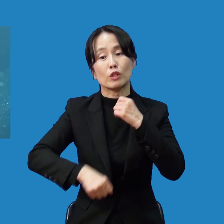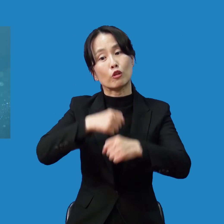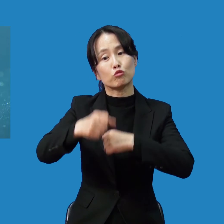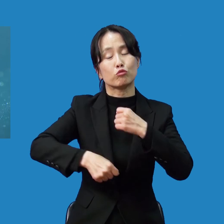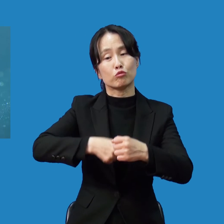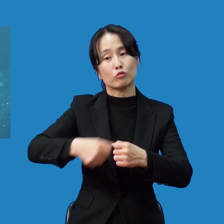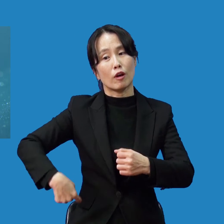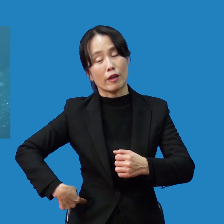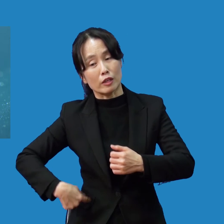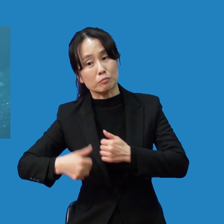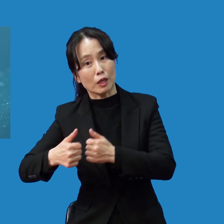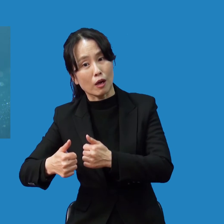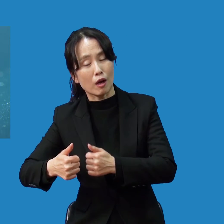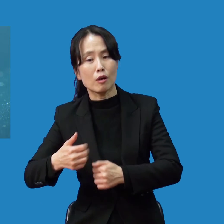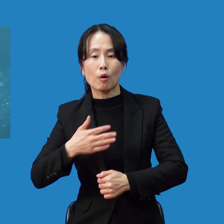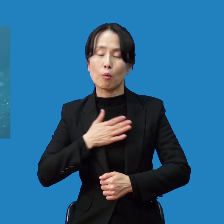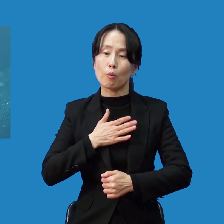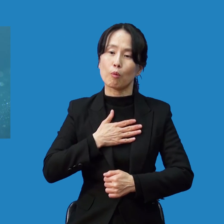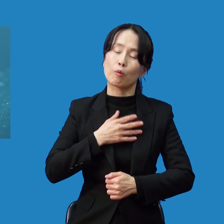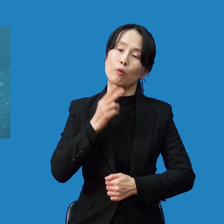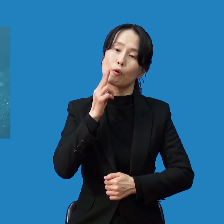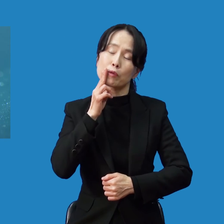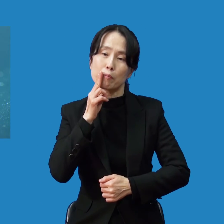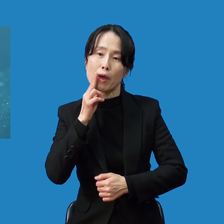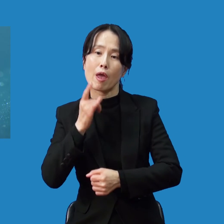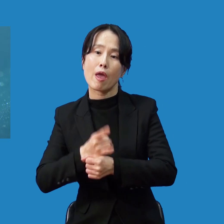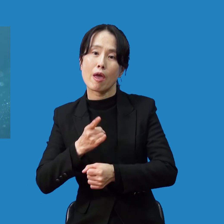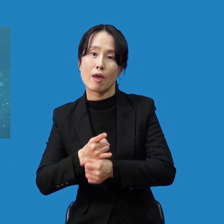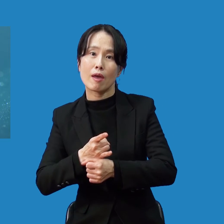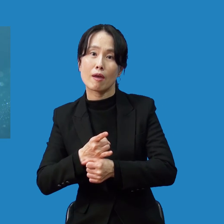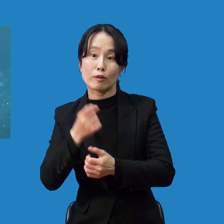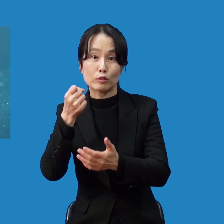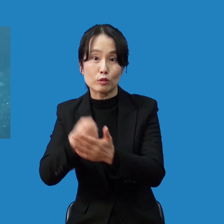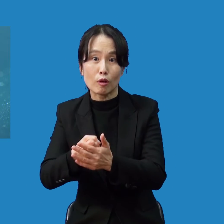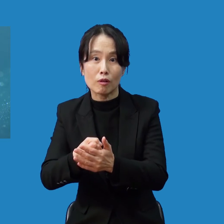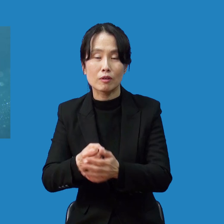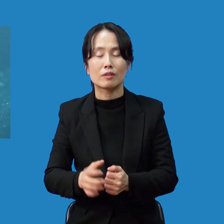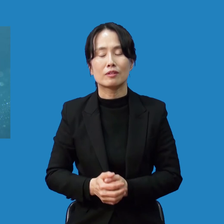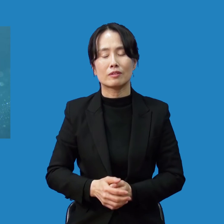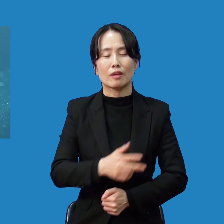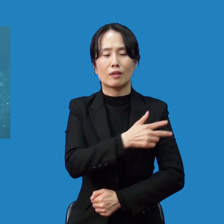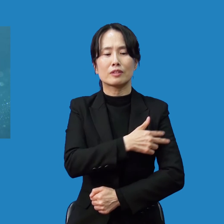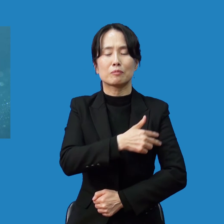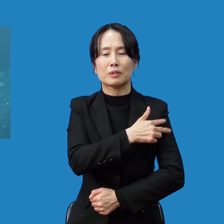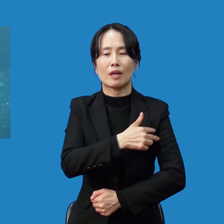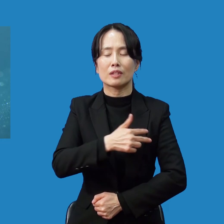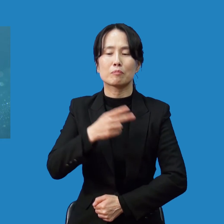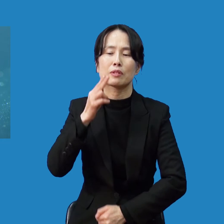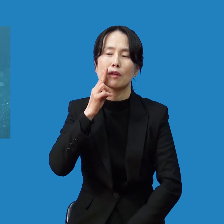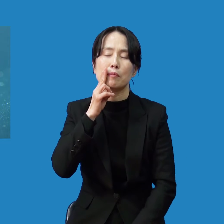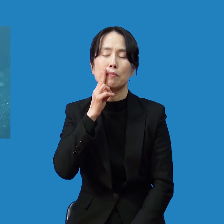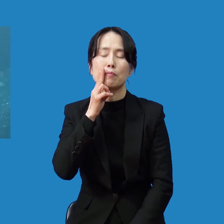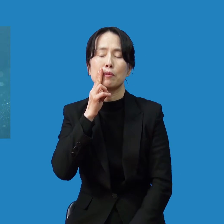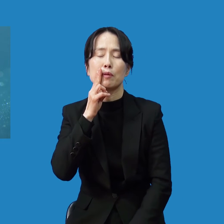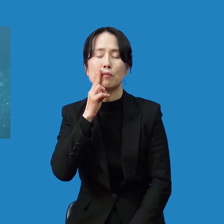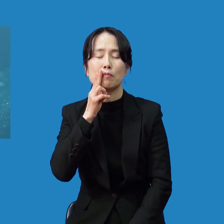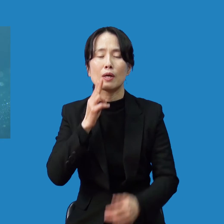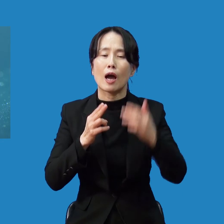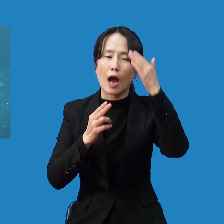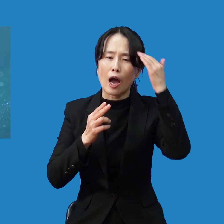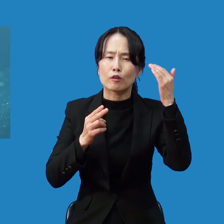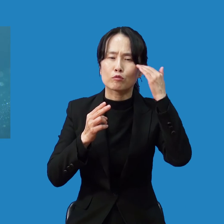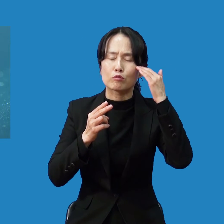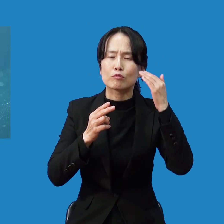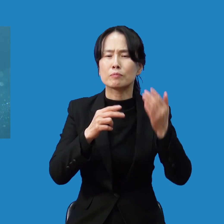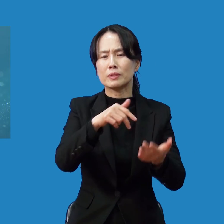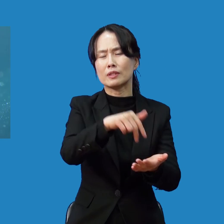해야 되겠다. 그러면 집사가 담배 피우는 것을 보고 우리 한국 정서에서는 얼마나 많은 사람들이 시험